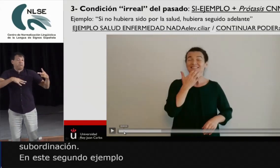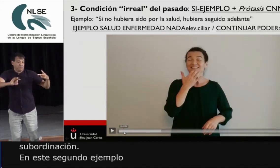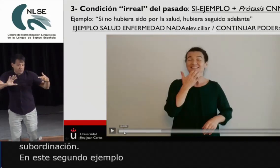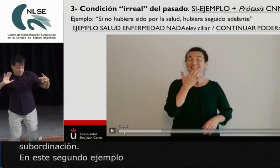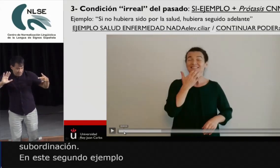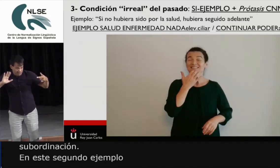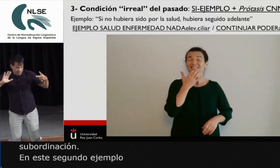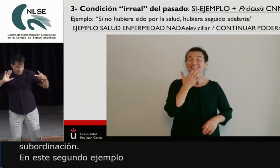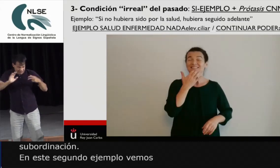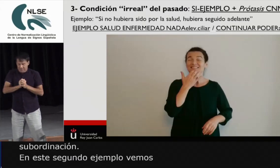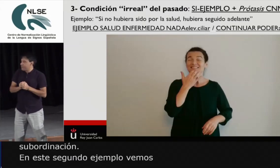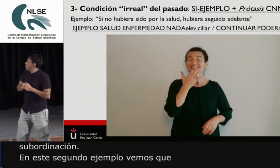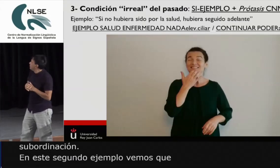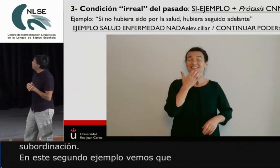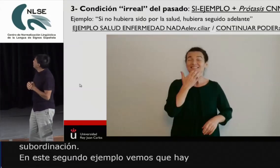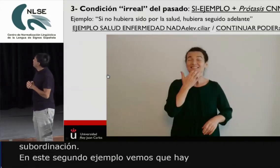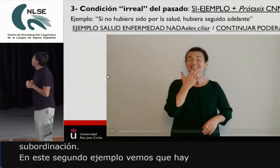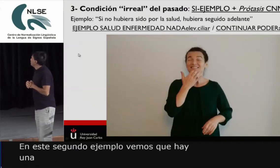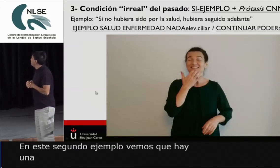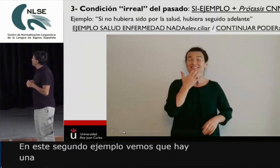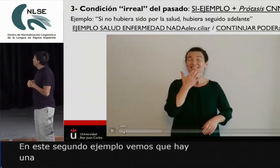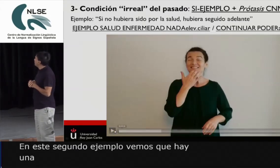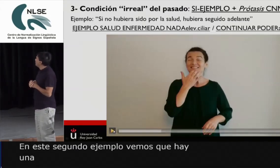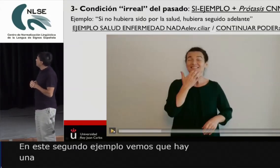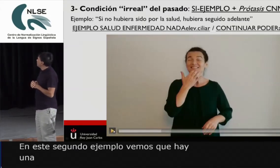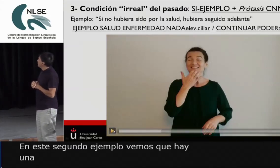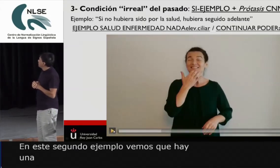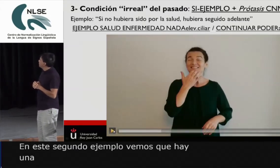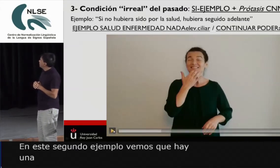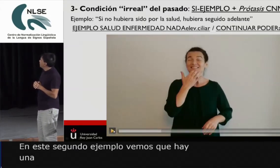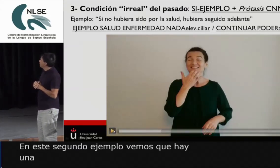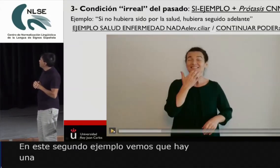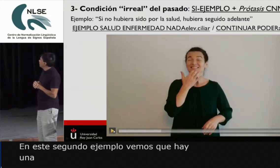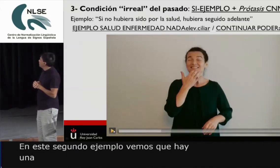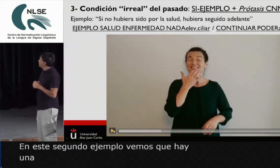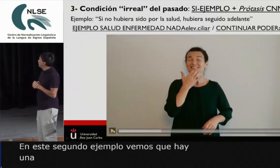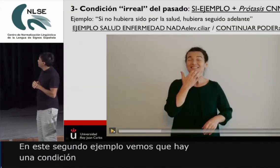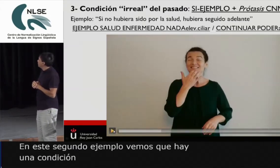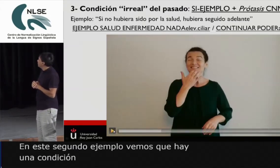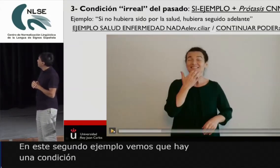vemos que hay una posibilidad, una condición posible o irreal.